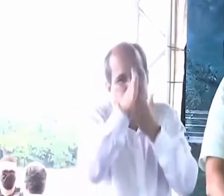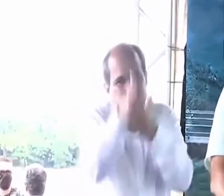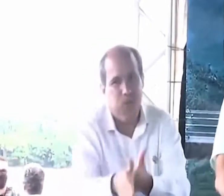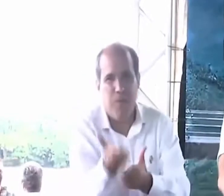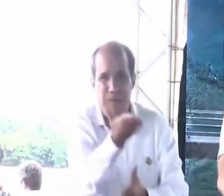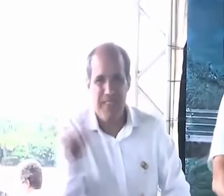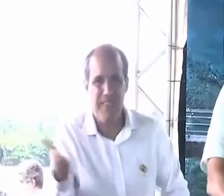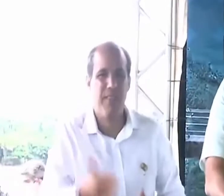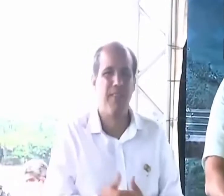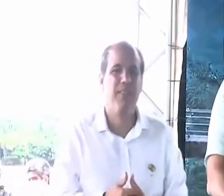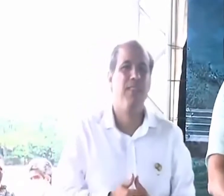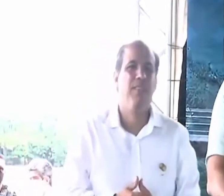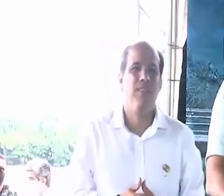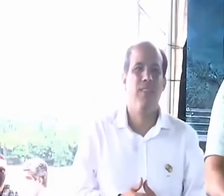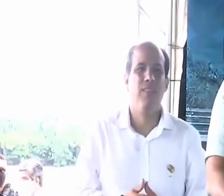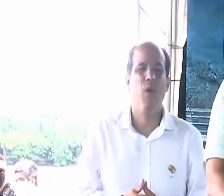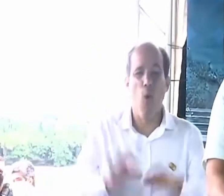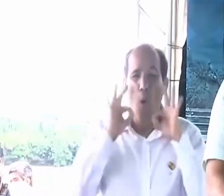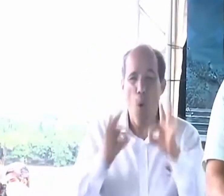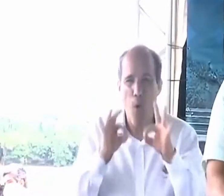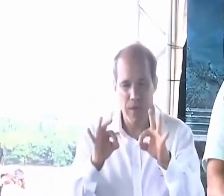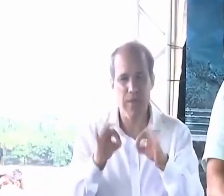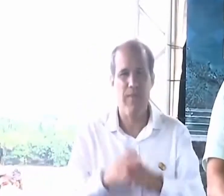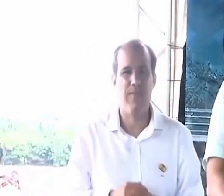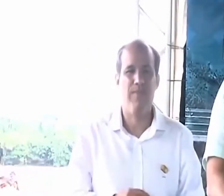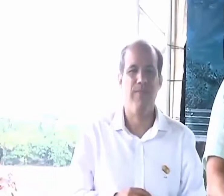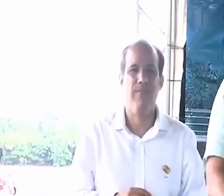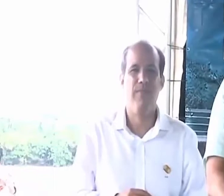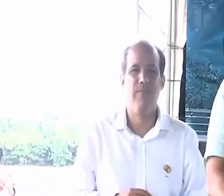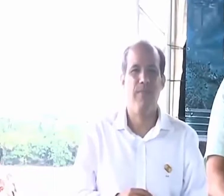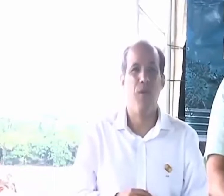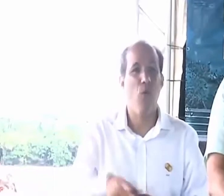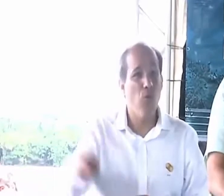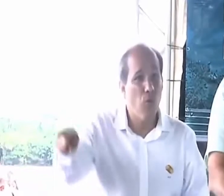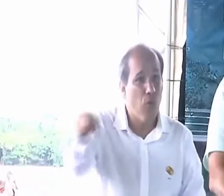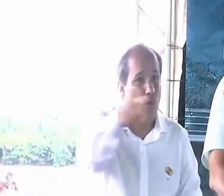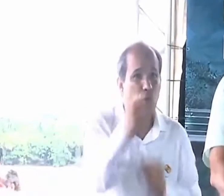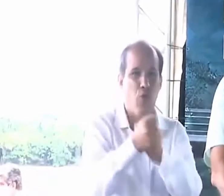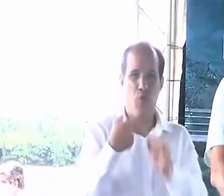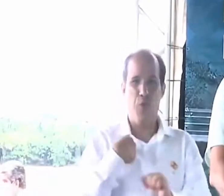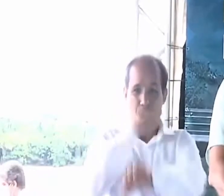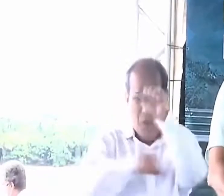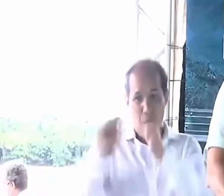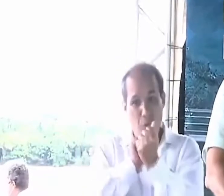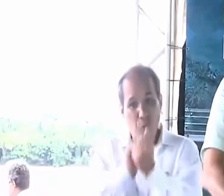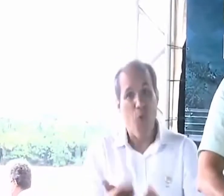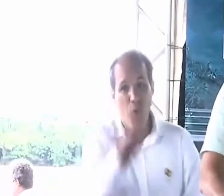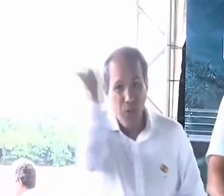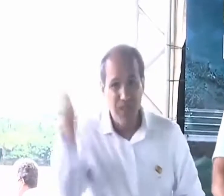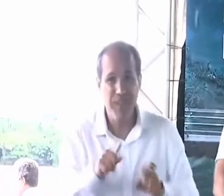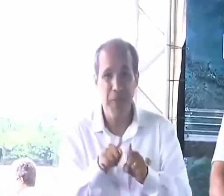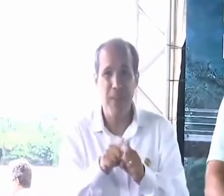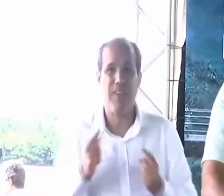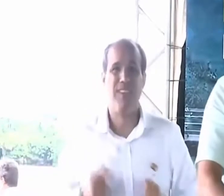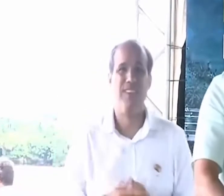lealdade. Pode ter certeza. Vocês estão comigo e eu estou com vocês.